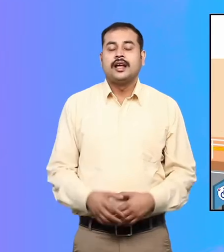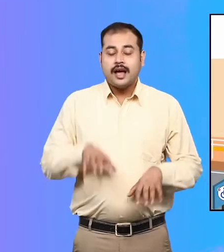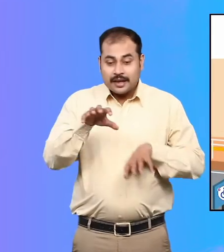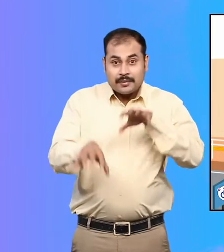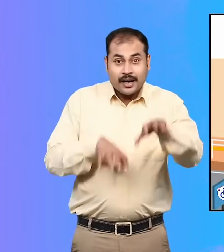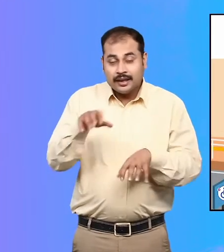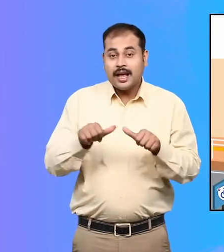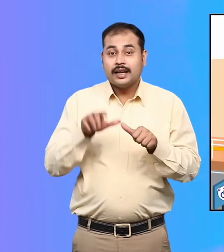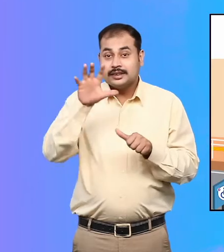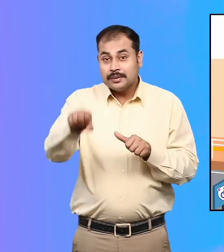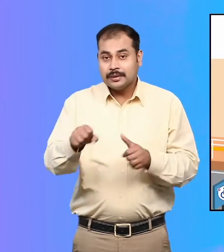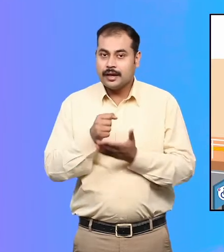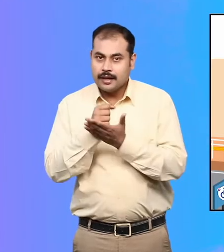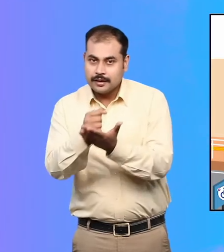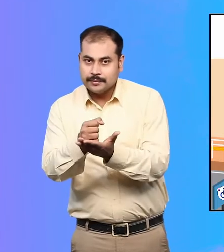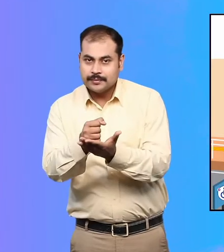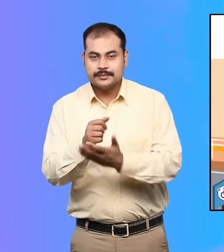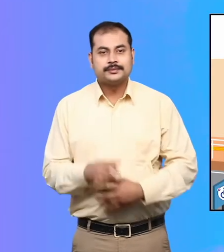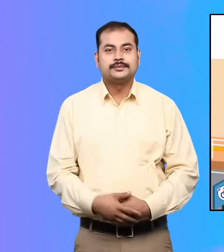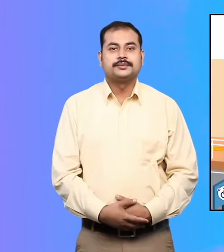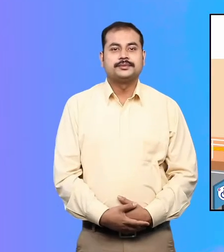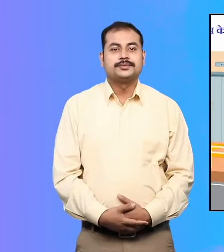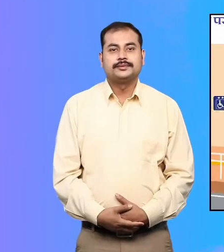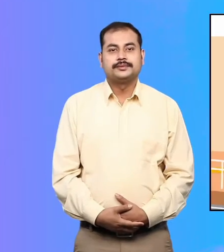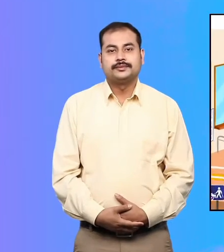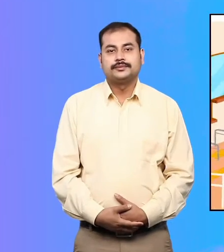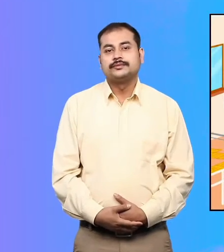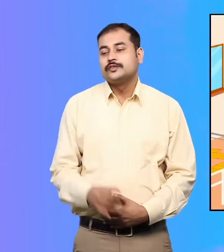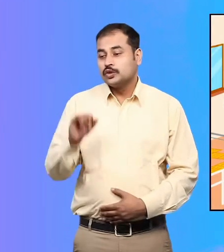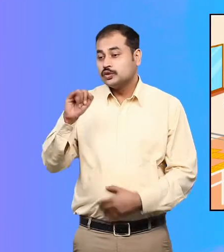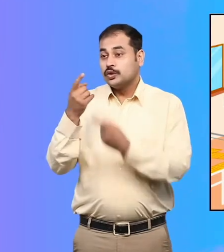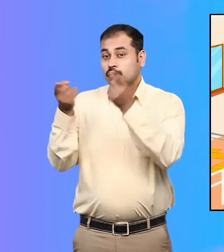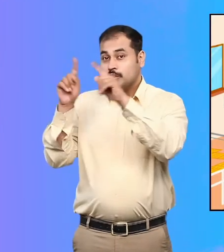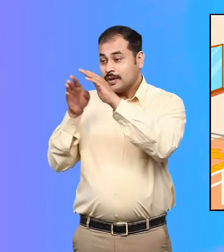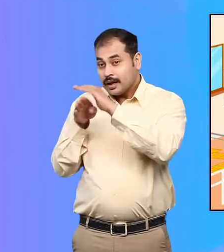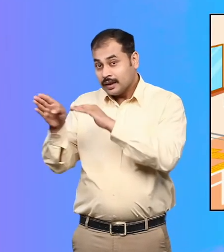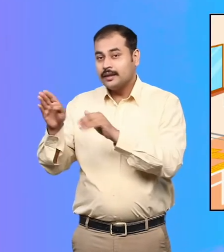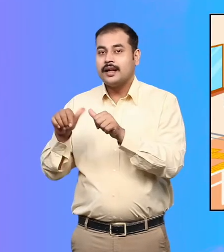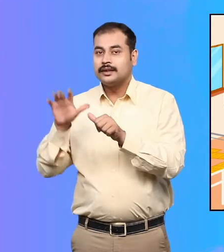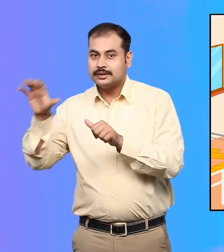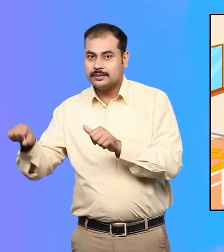आपके सिवा जानवरों का बोर्ड है को सुगम में वॉशरूम